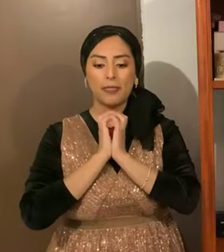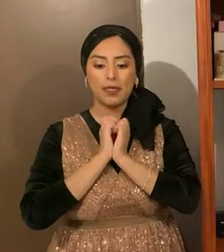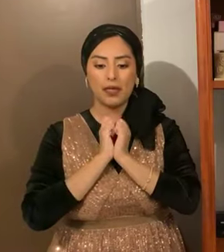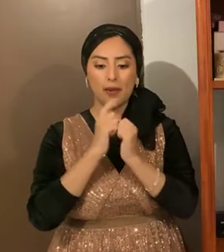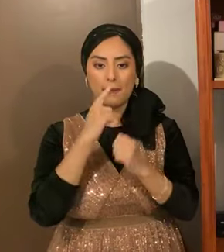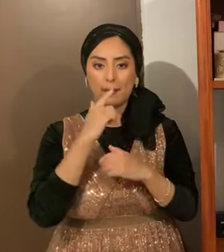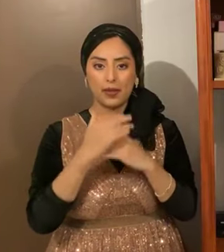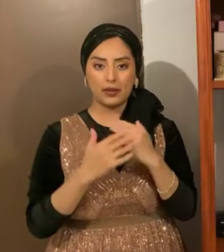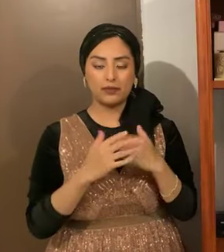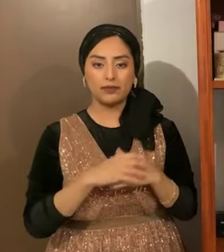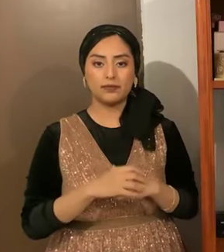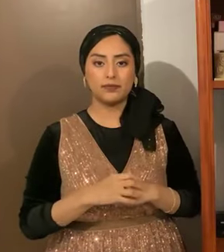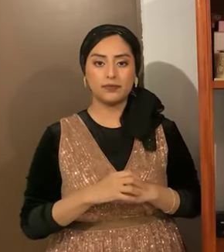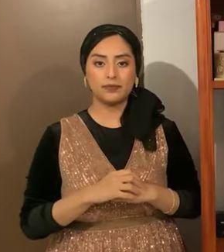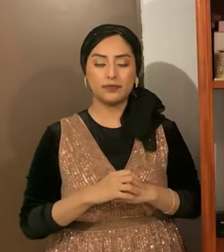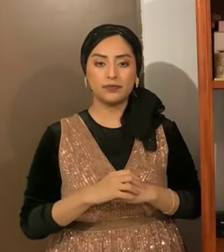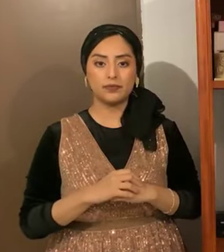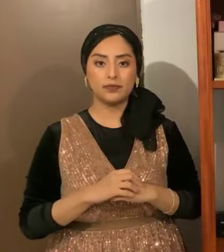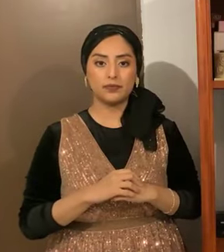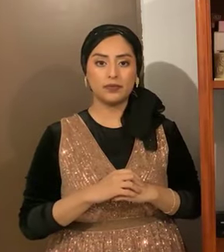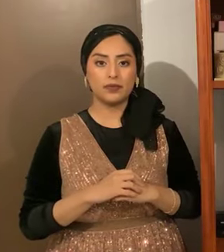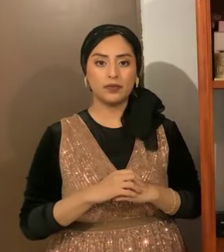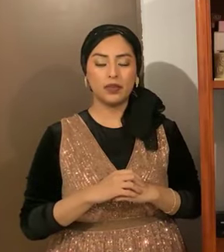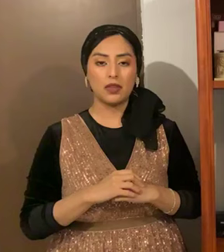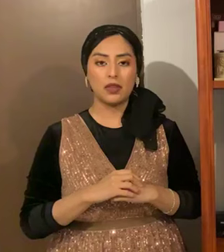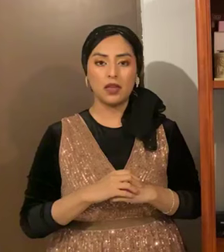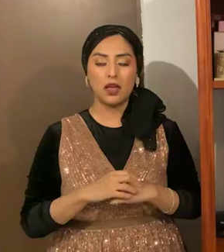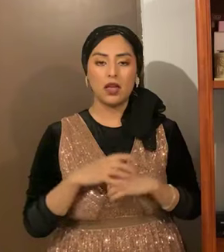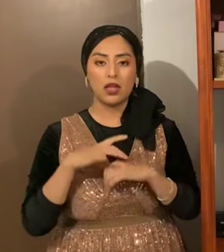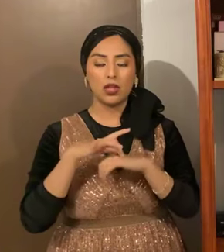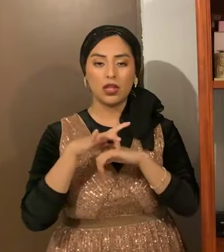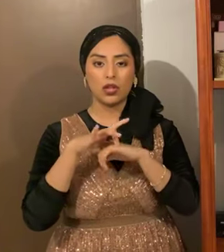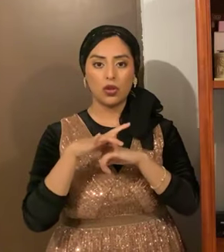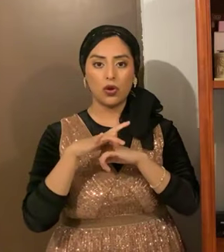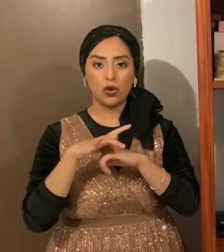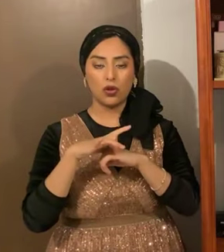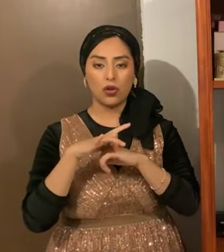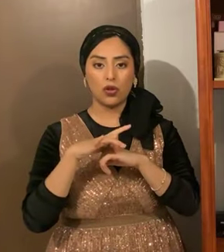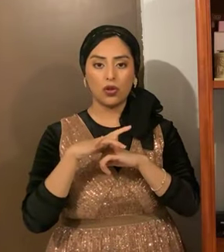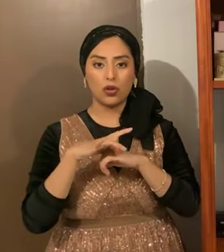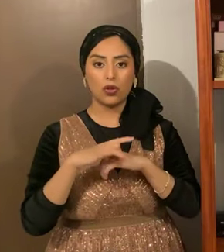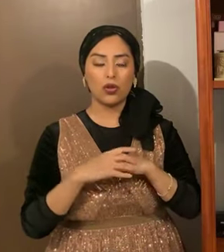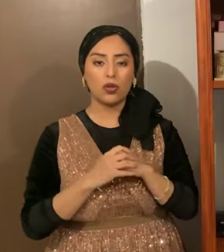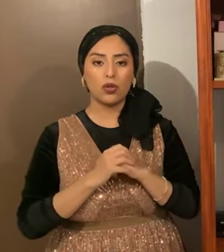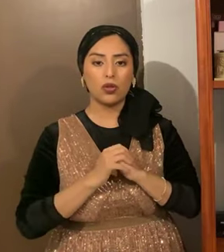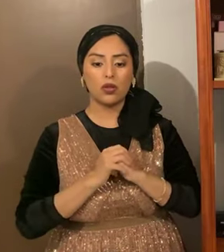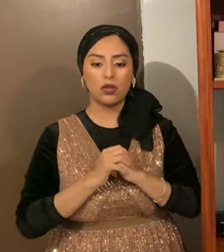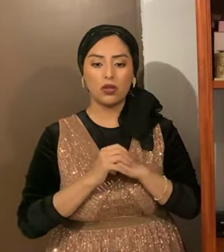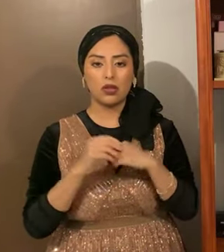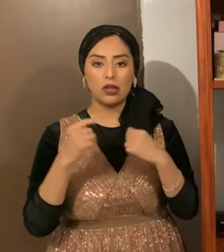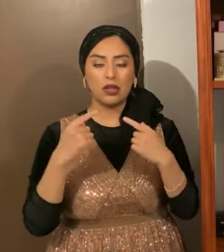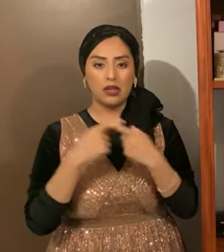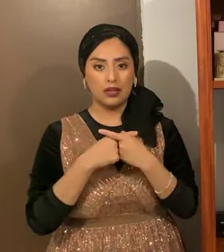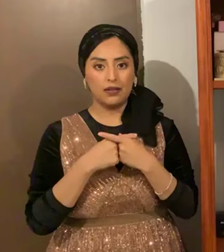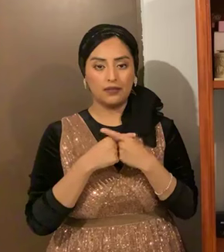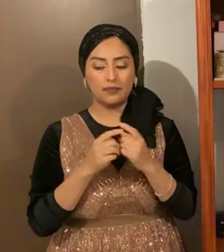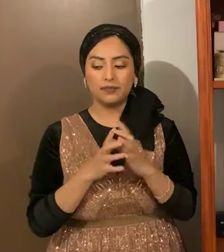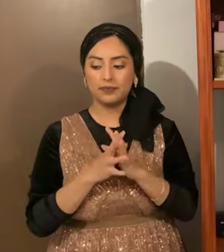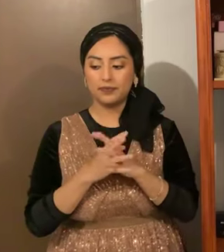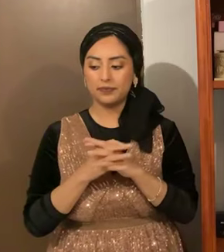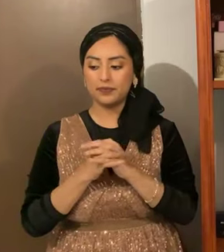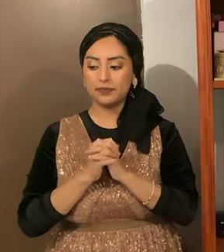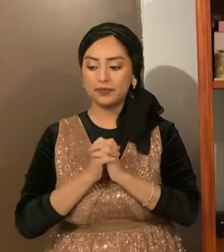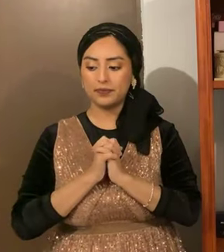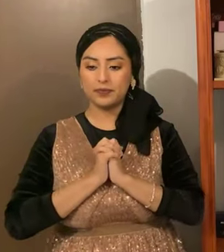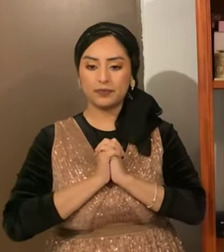digamos, de sangre. Ahora, la Tierra se interpone, por así